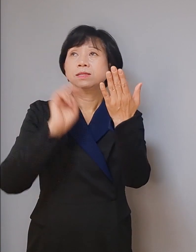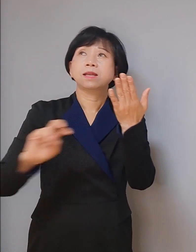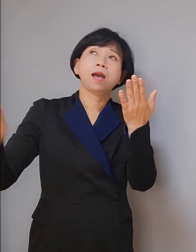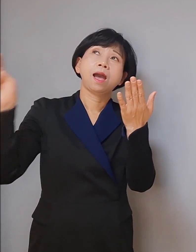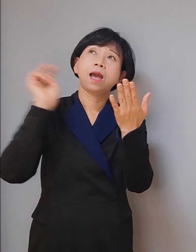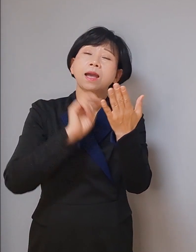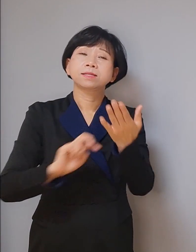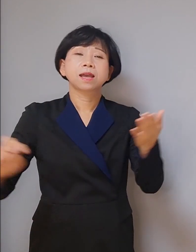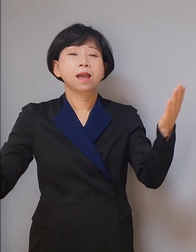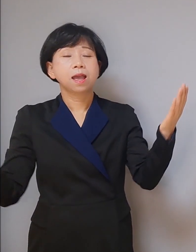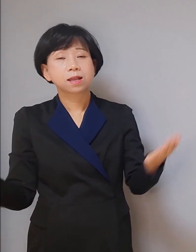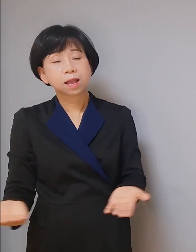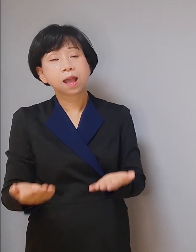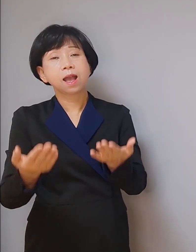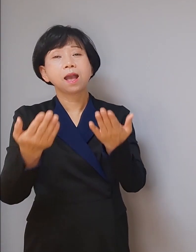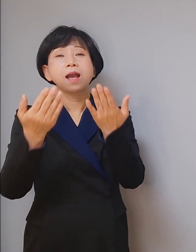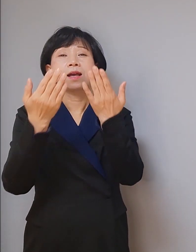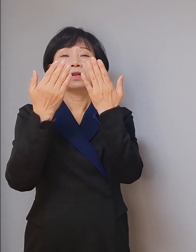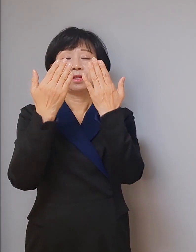즐겁게